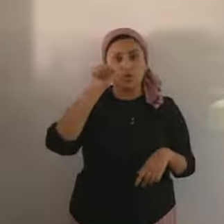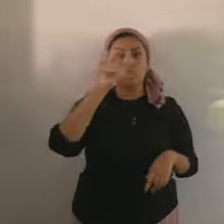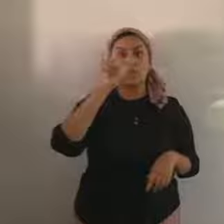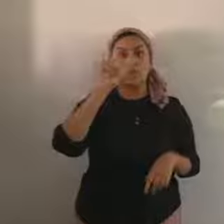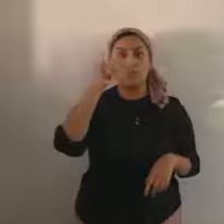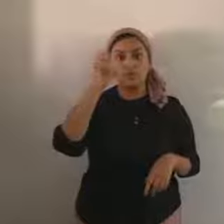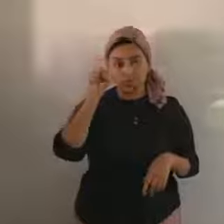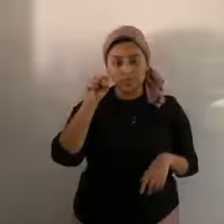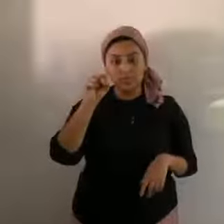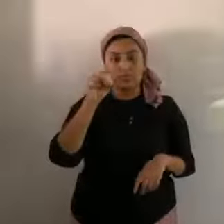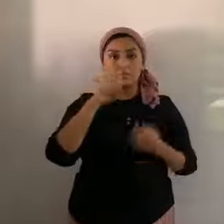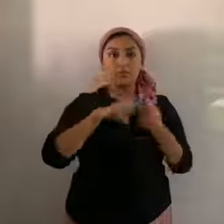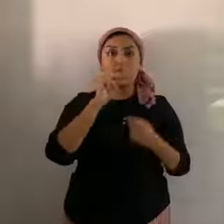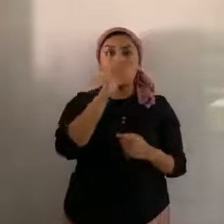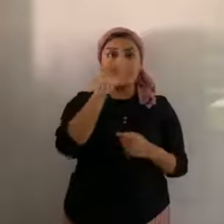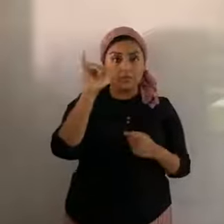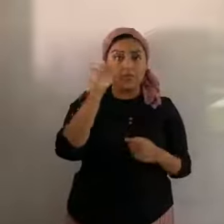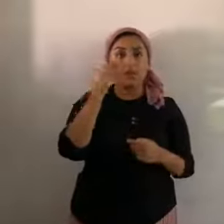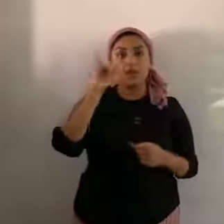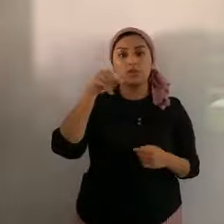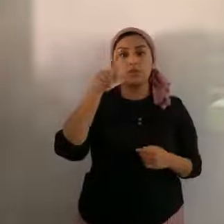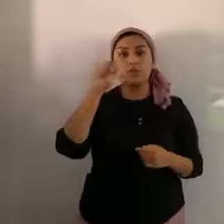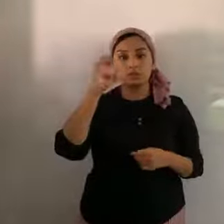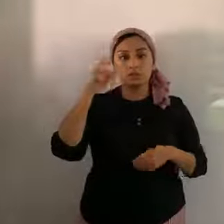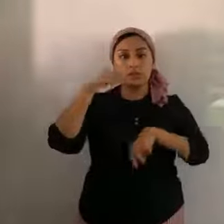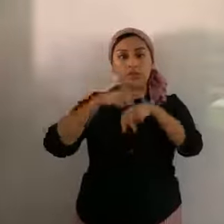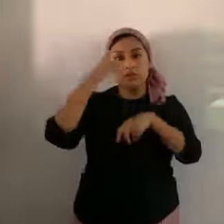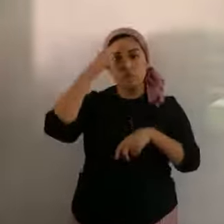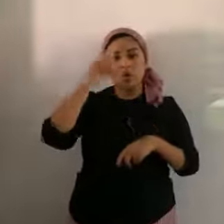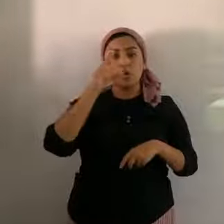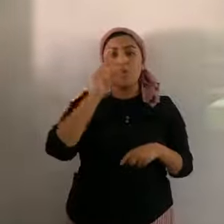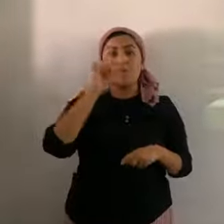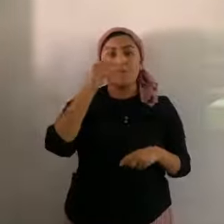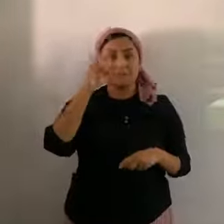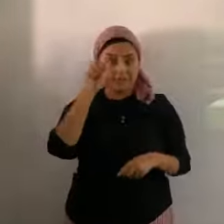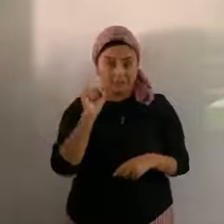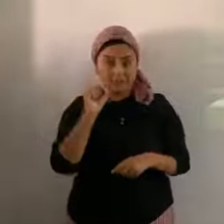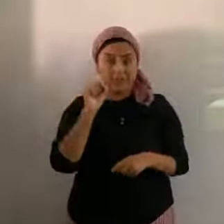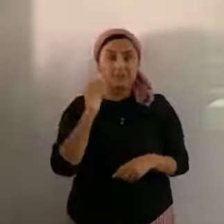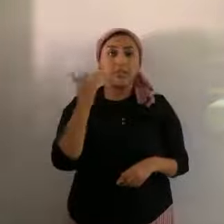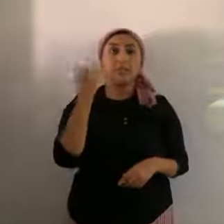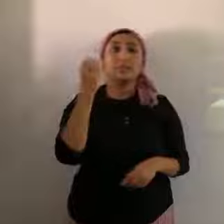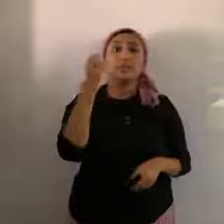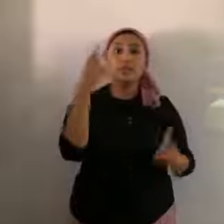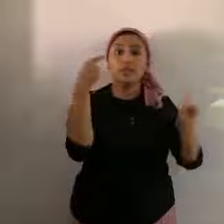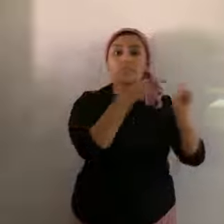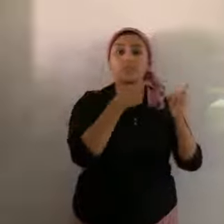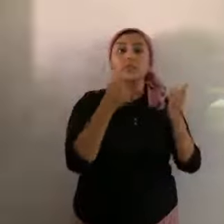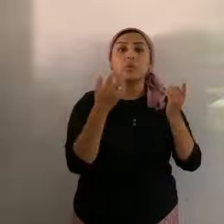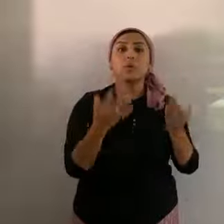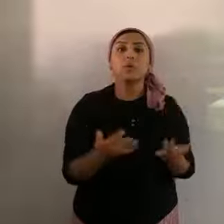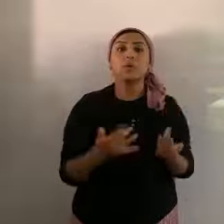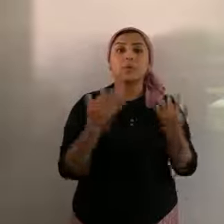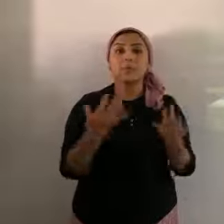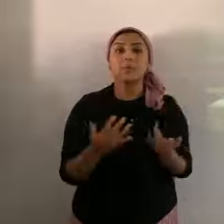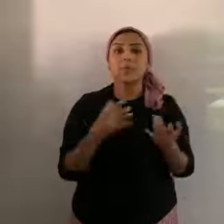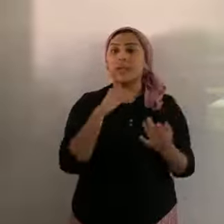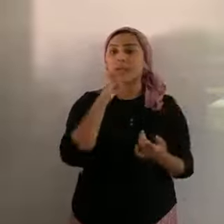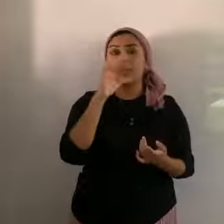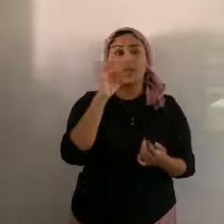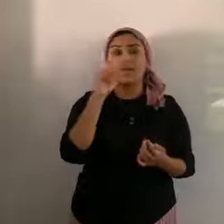Hasta mayo y junio es la época de higos. Así que Yahshua esperaba no